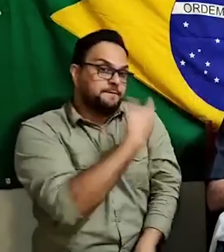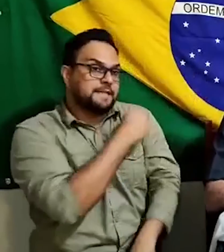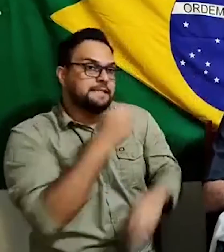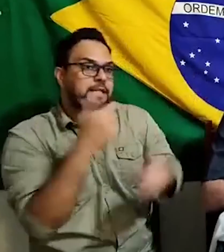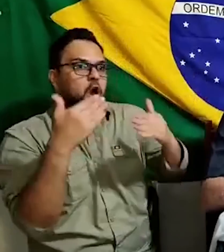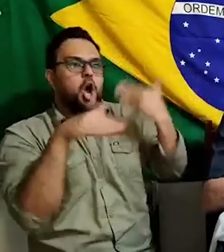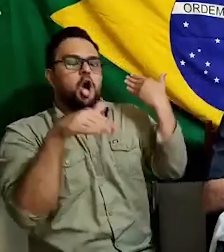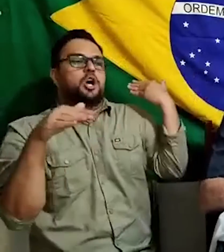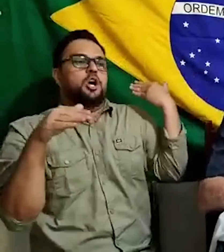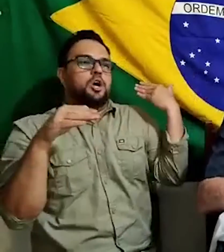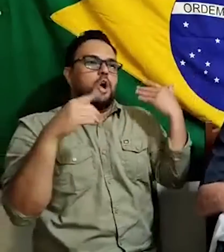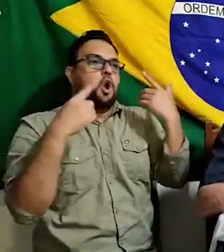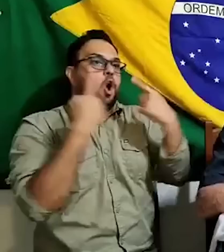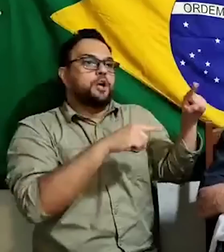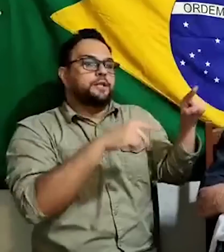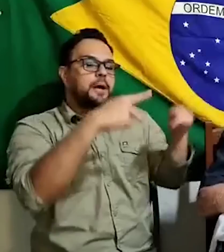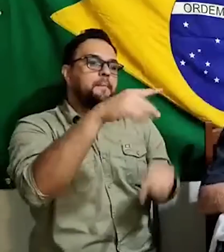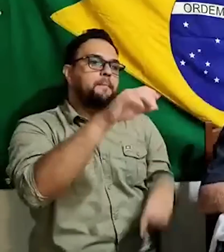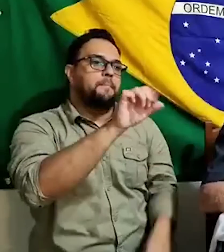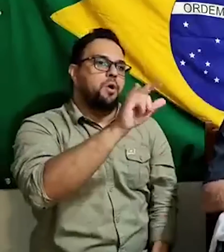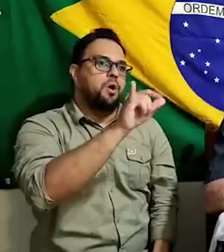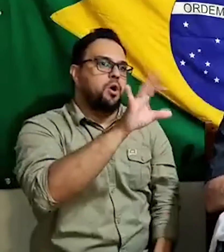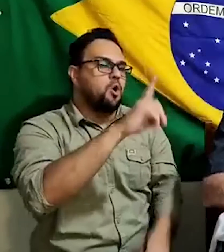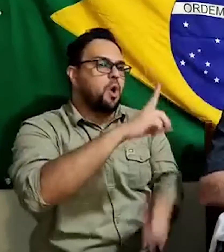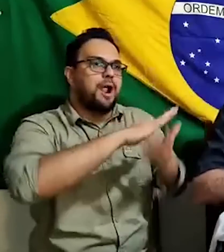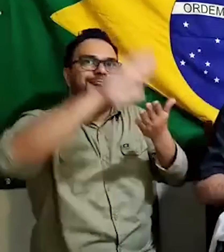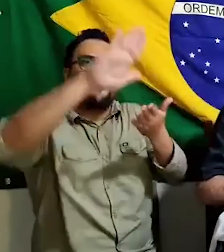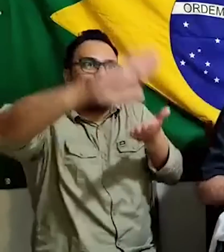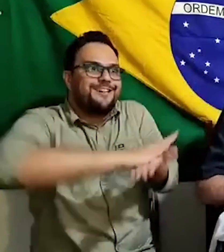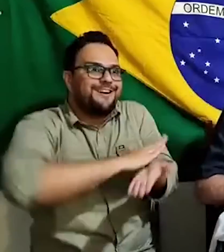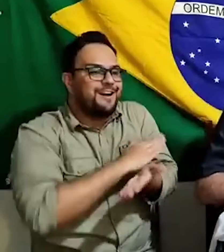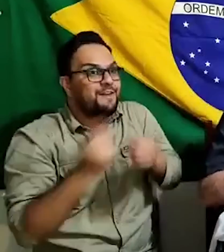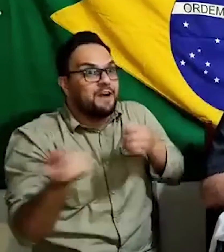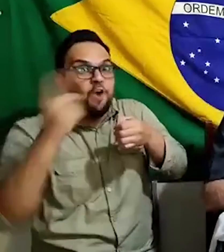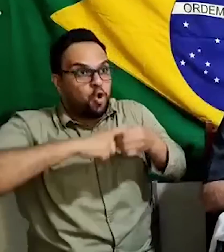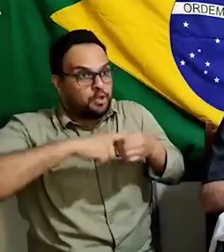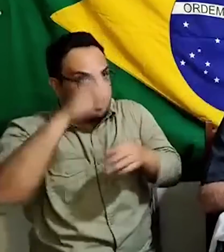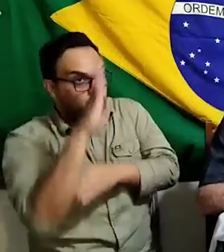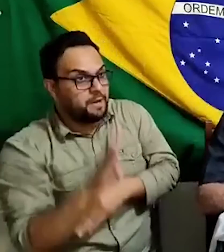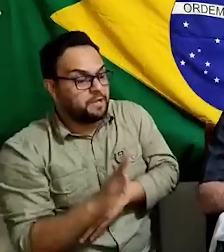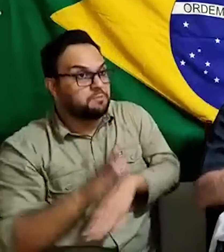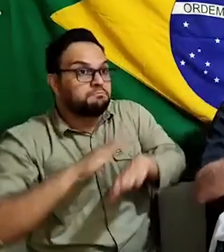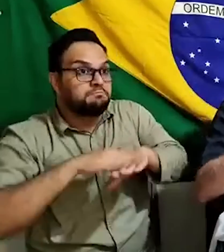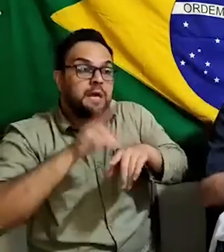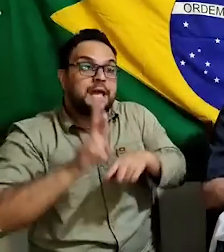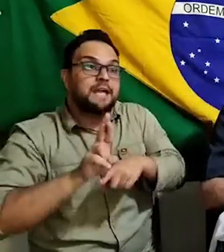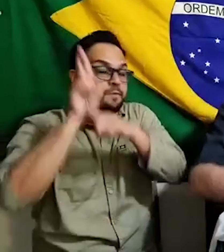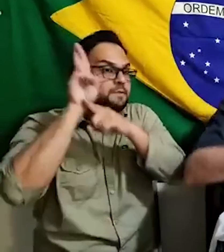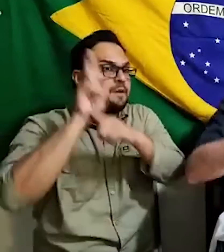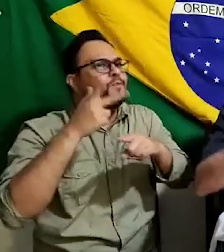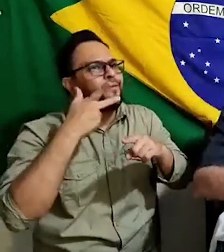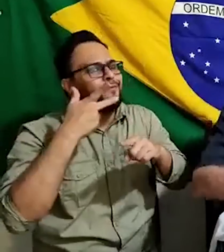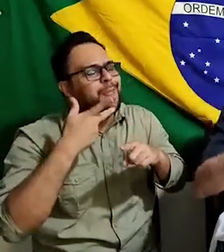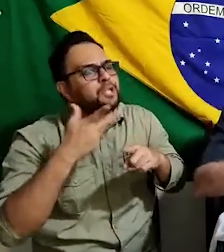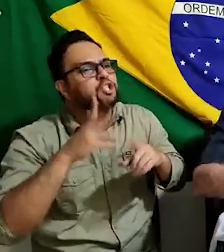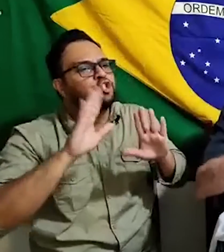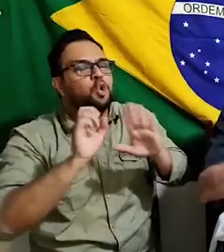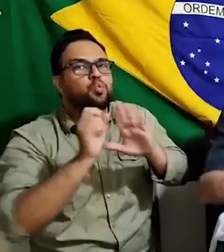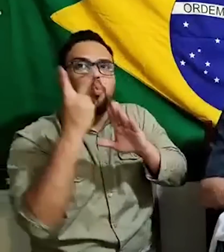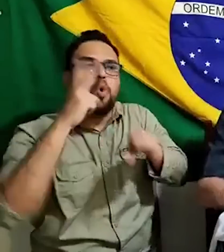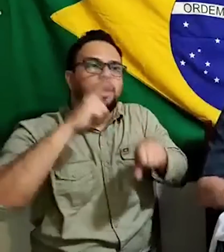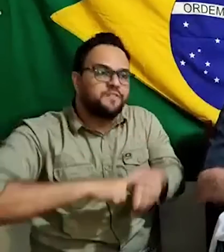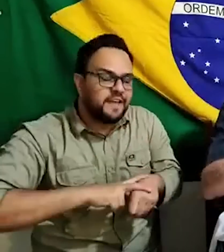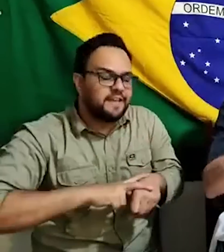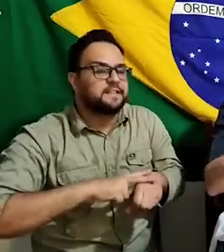pólio. A pólio praticamente erradicada no Brasil. Será que ela voltará? Tem um responsável. A gente está falando, pela segunda